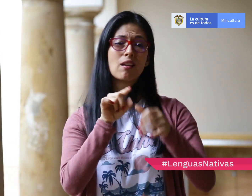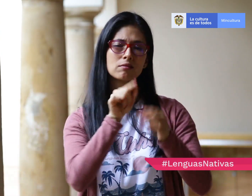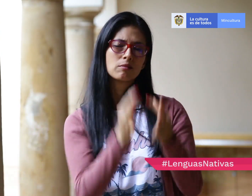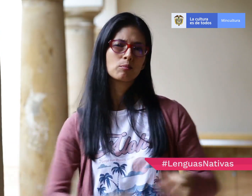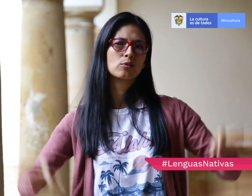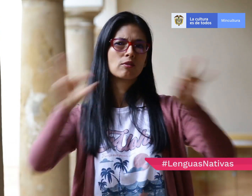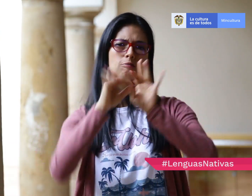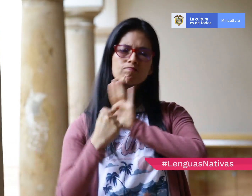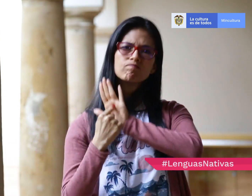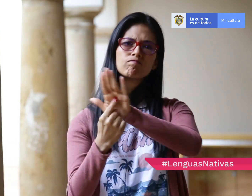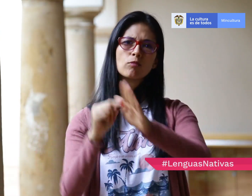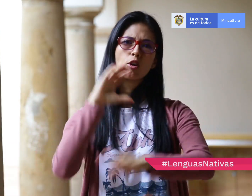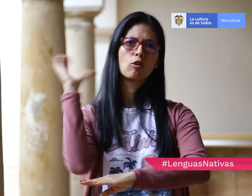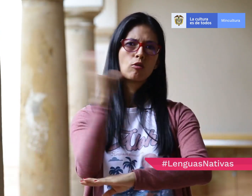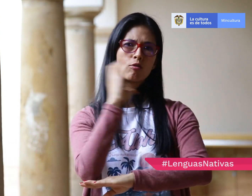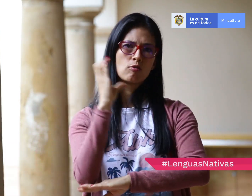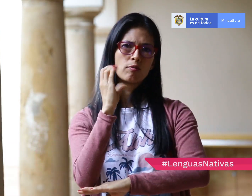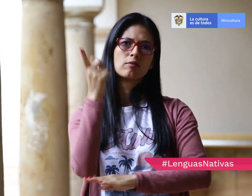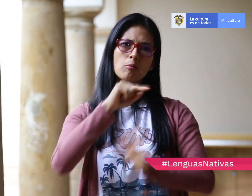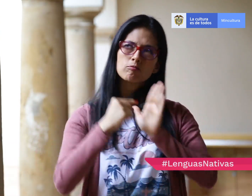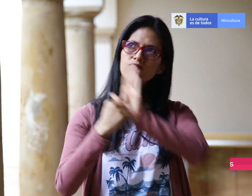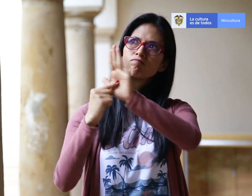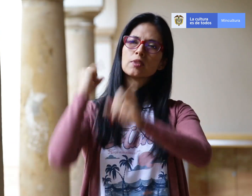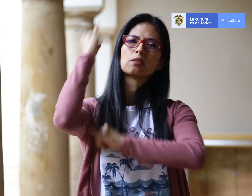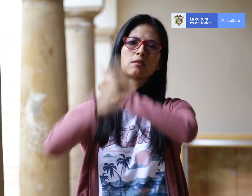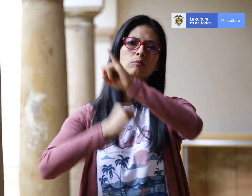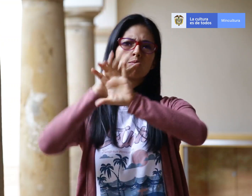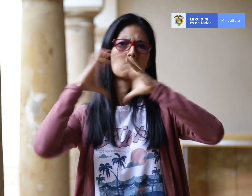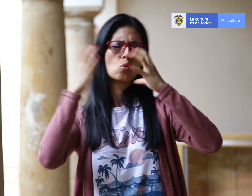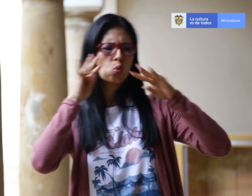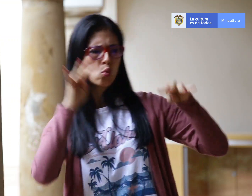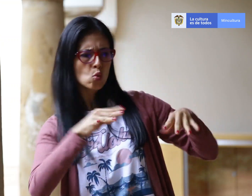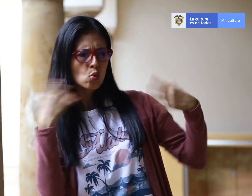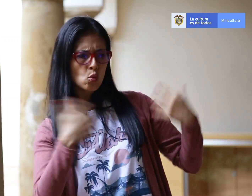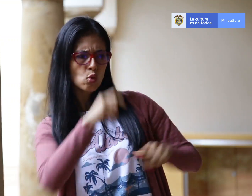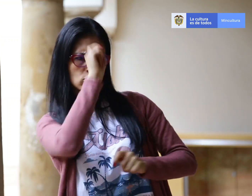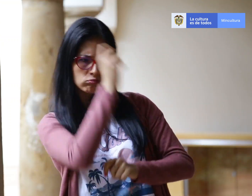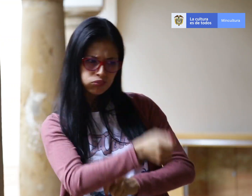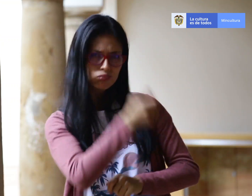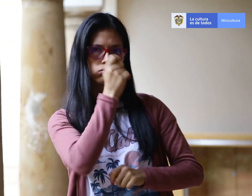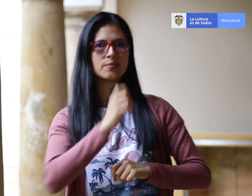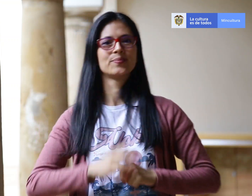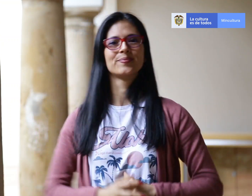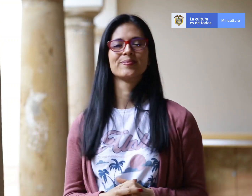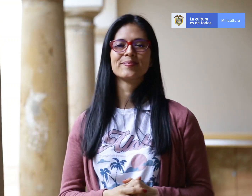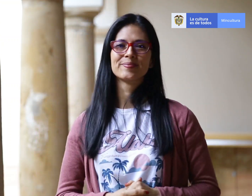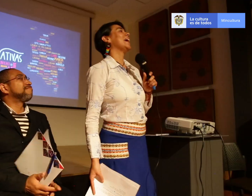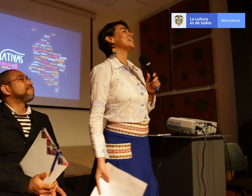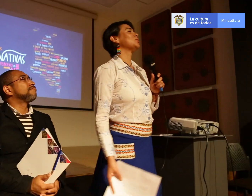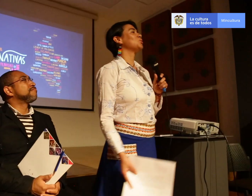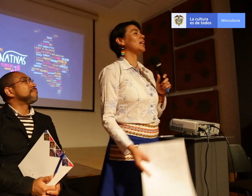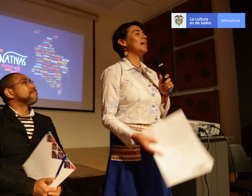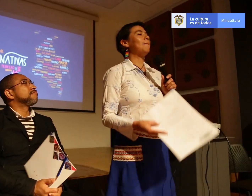compartir las diferentes culturas. Y eso es muy importante mostrarlo a Colombia y también pues a nivel internacional.